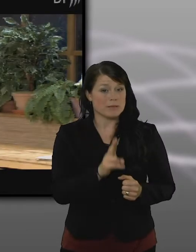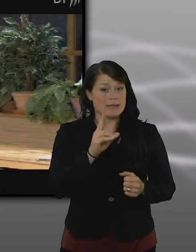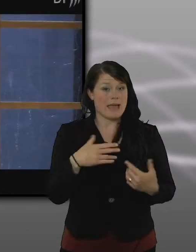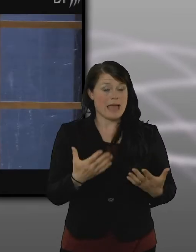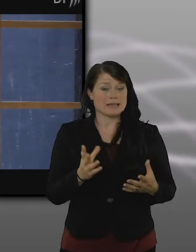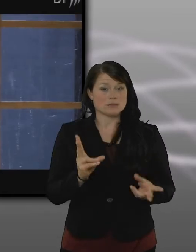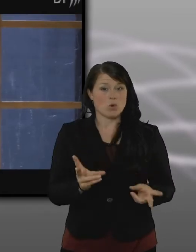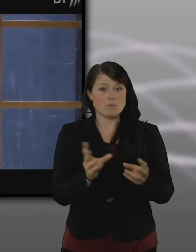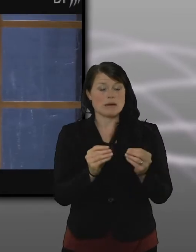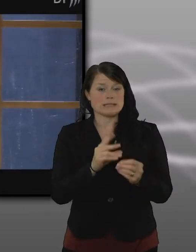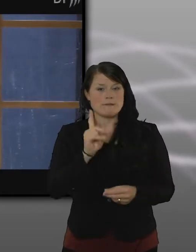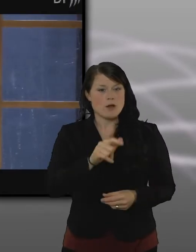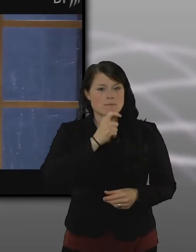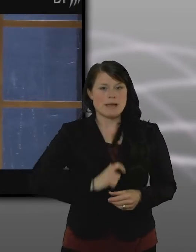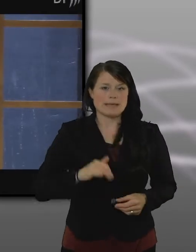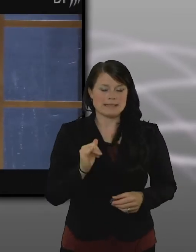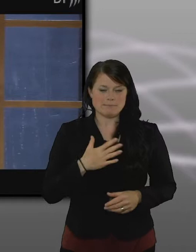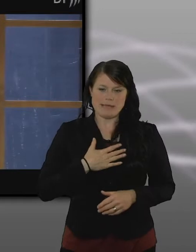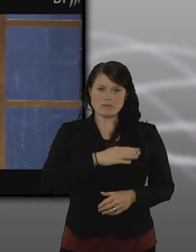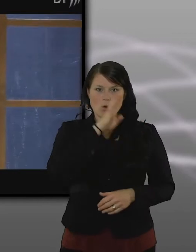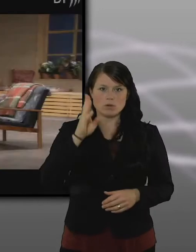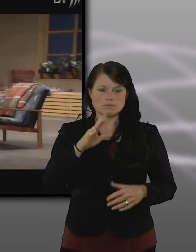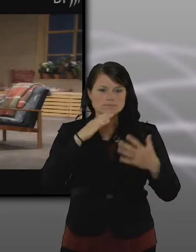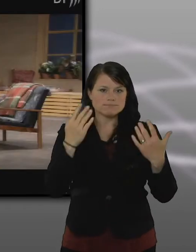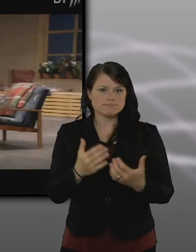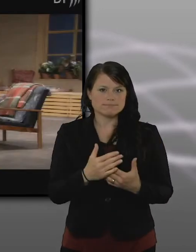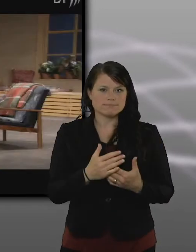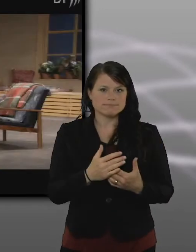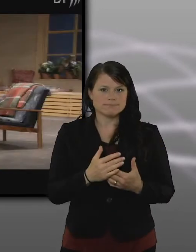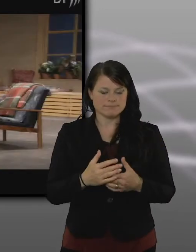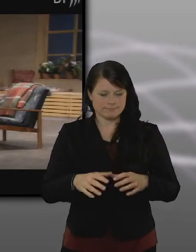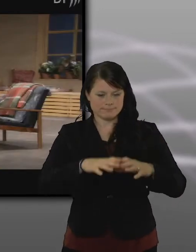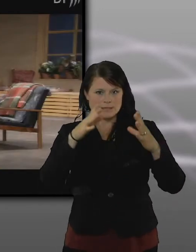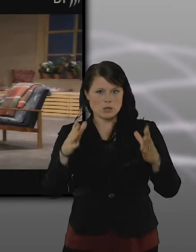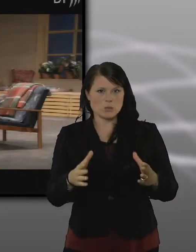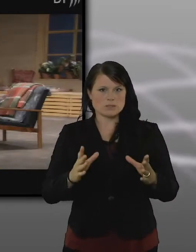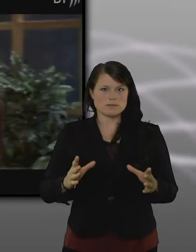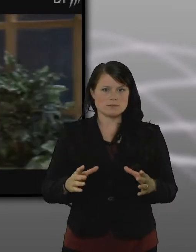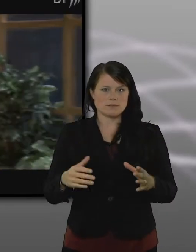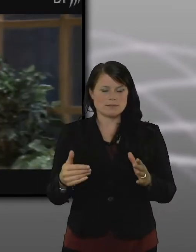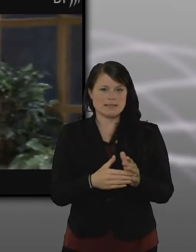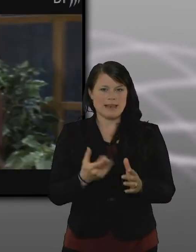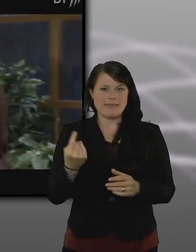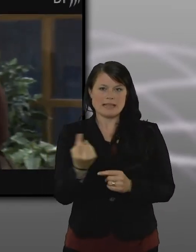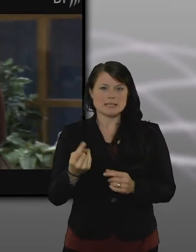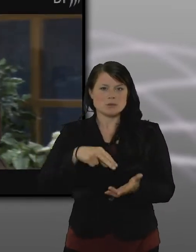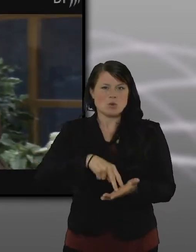passande för mig i min ålder att ta hand om hushållet åt en ensamstående man? Det är farligt. Men